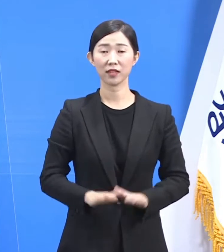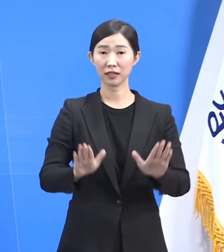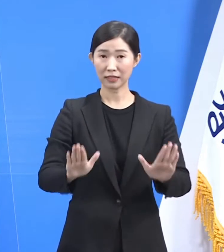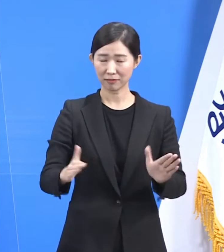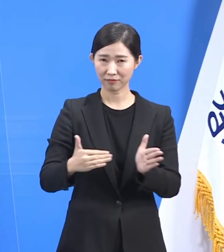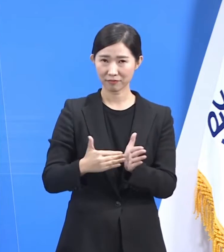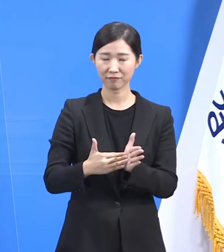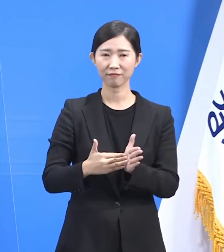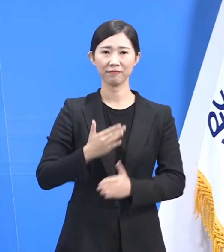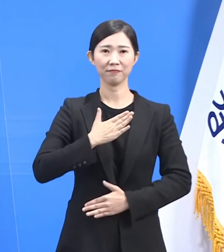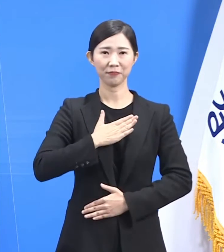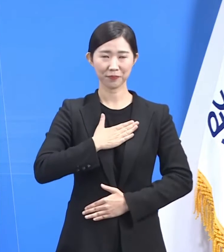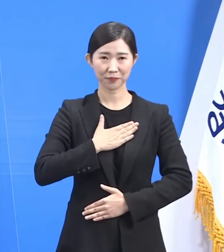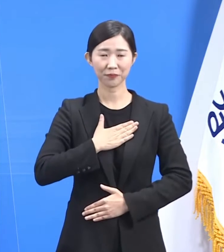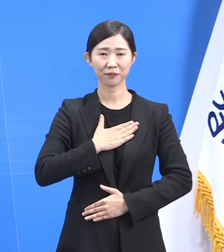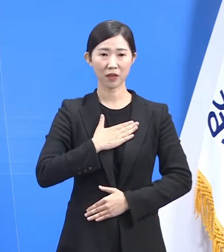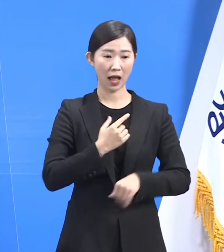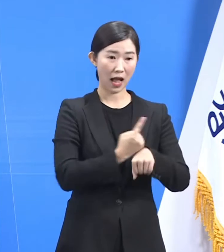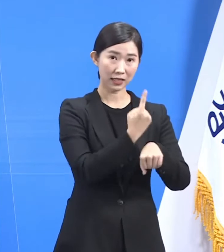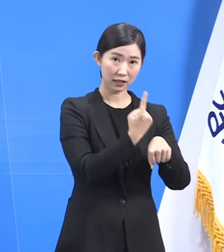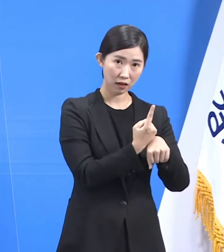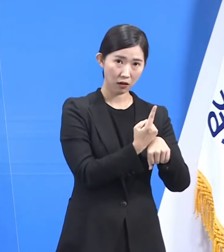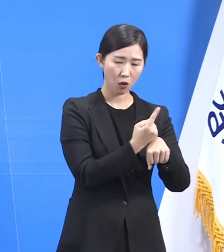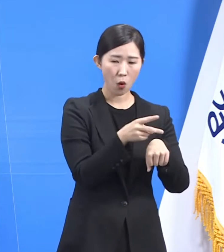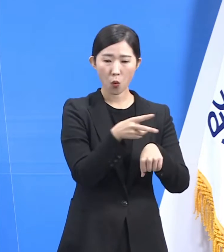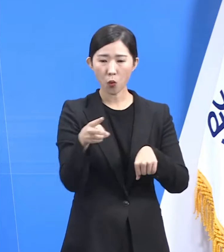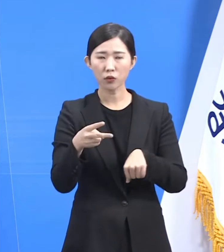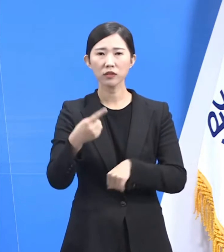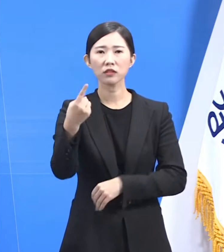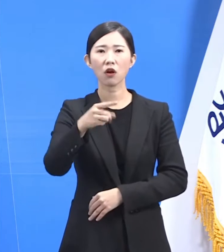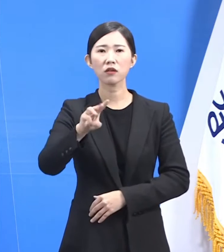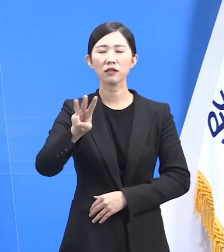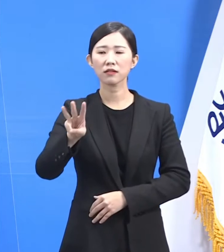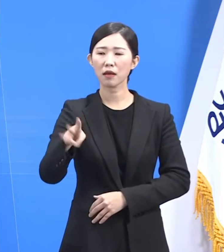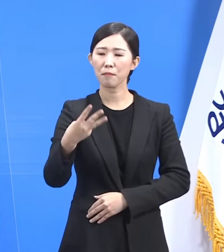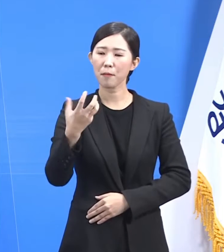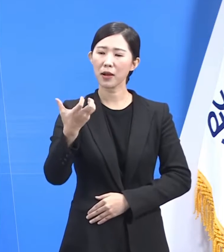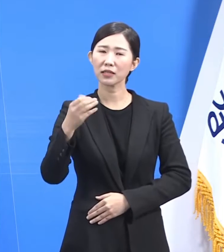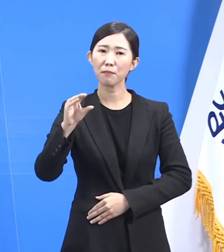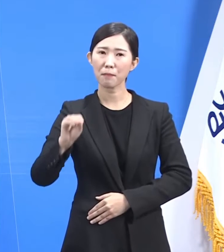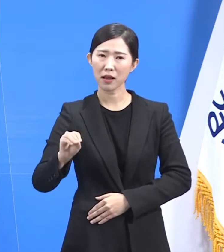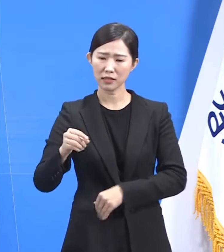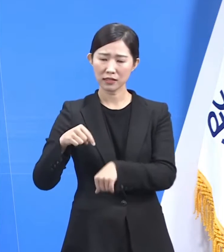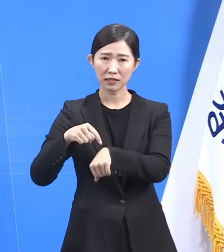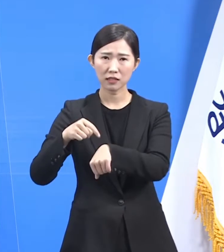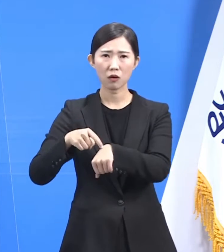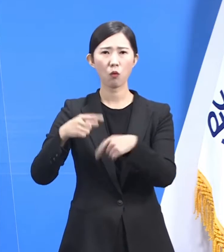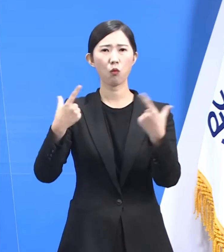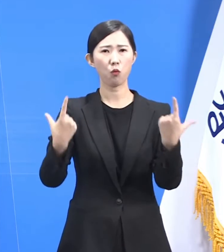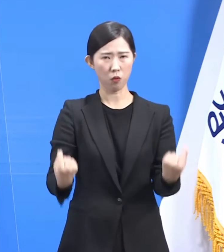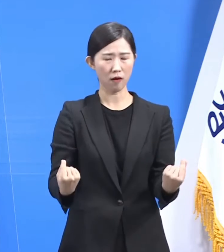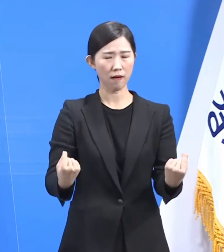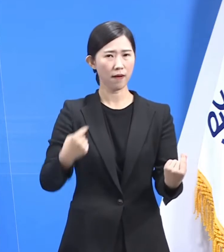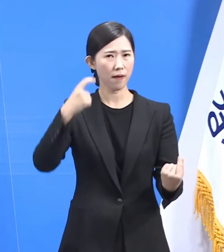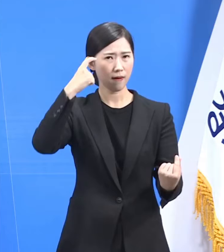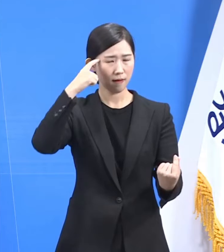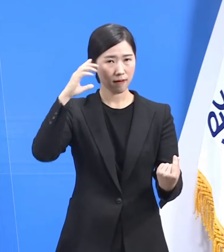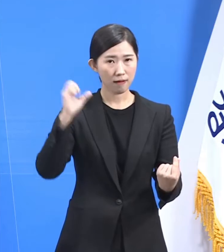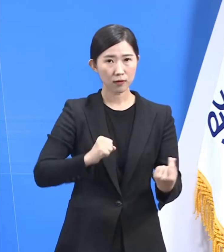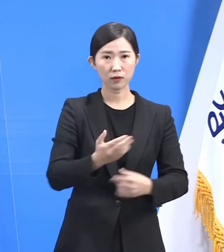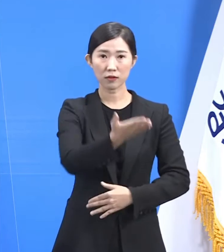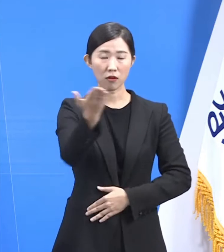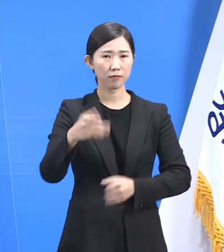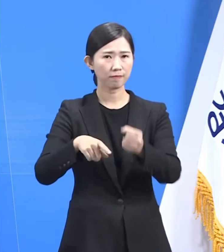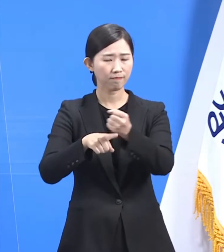그동안 도지사의 한 시간은 1380만 시간이다 라는 각오로 도민의 뜻을 받들기